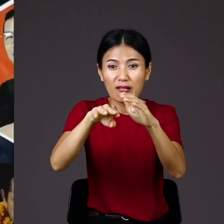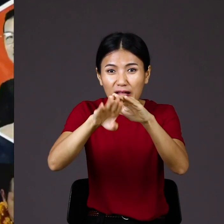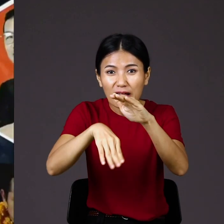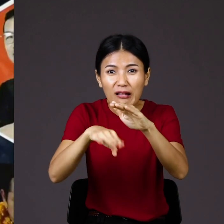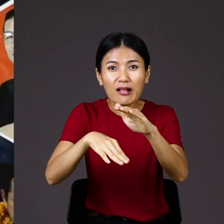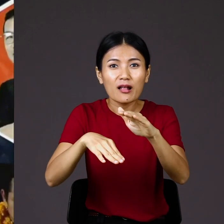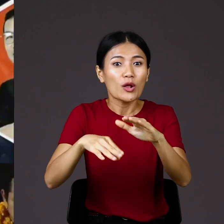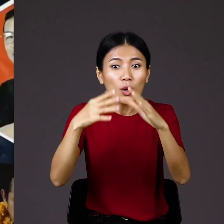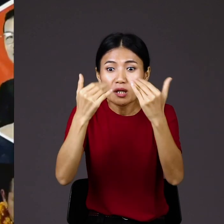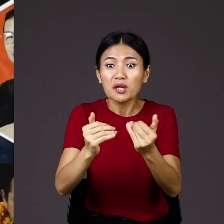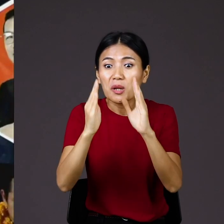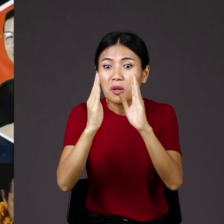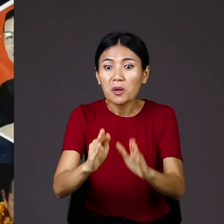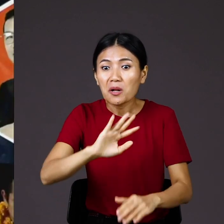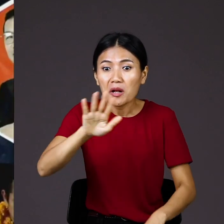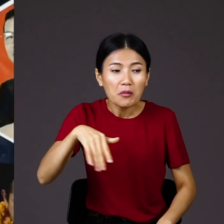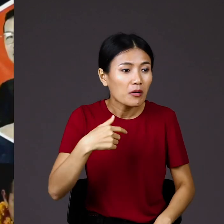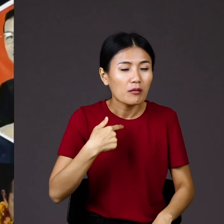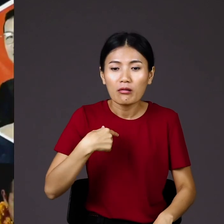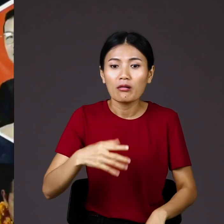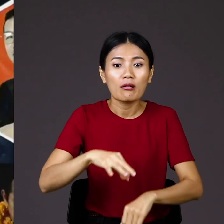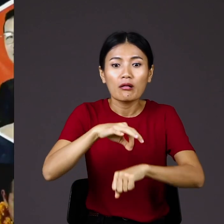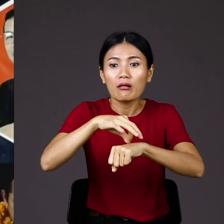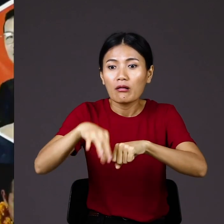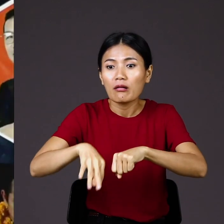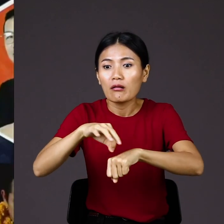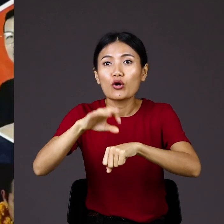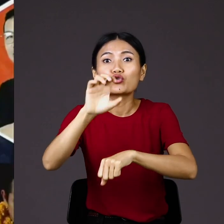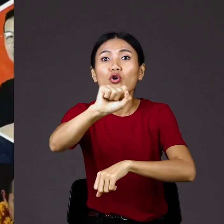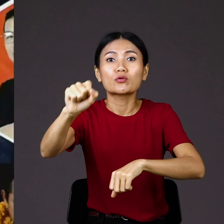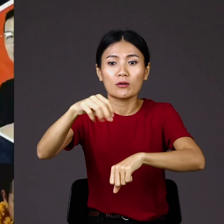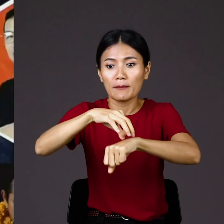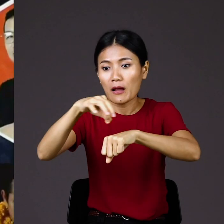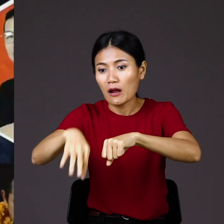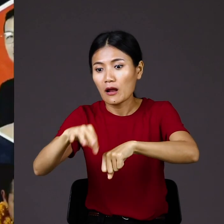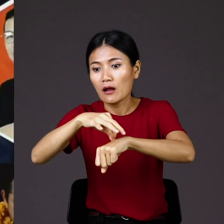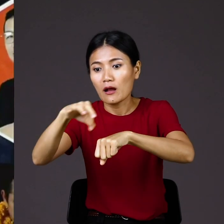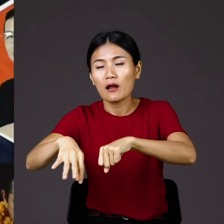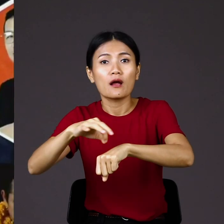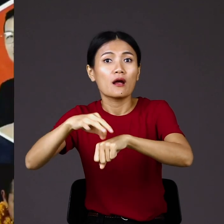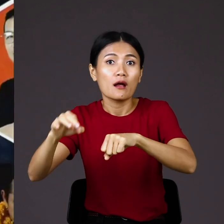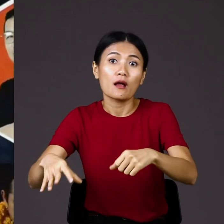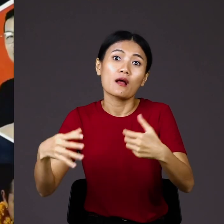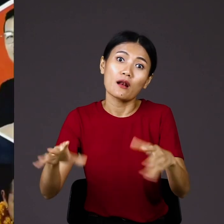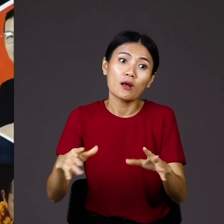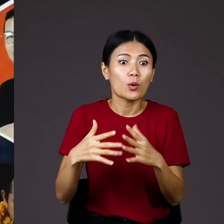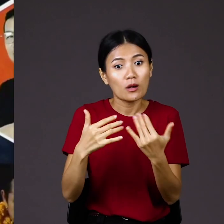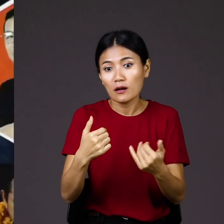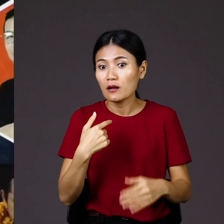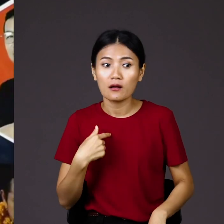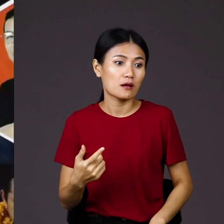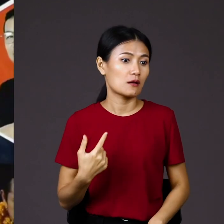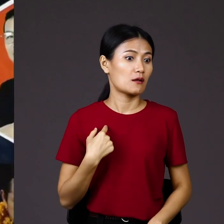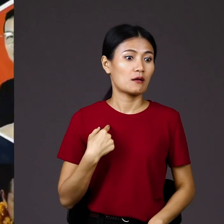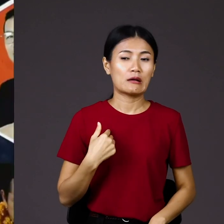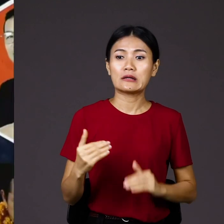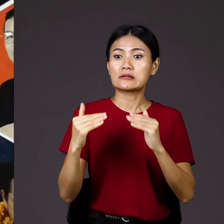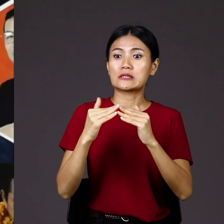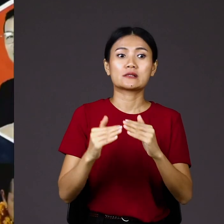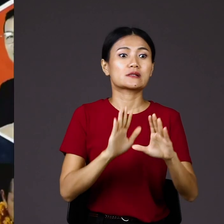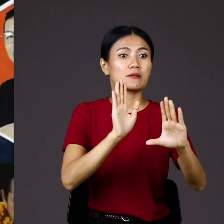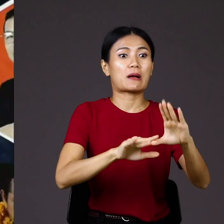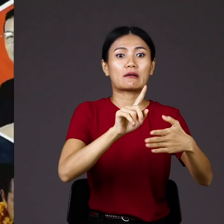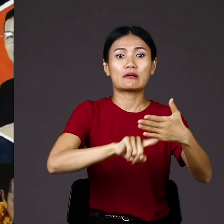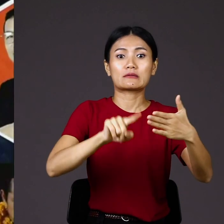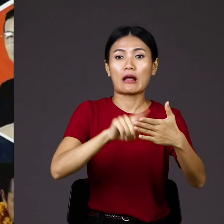วับไปกับตาคนที่พี่น้องฝากความหวังเอาไว้เขาถูกตัดสิทธิ์ลงสมัครรับเลือกตั้งอะไรไ